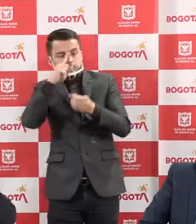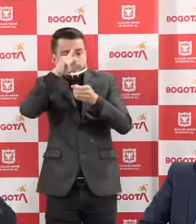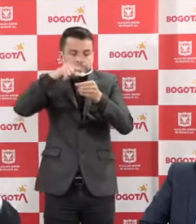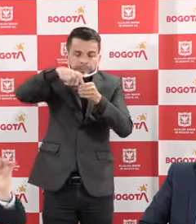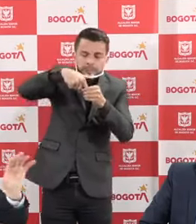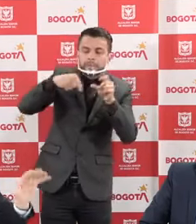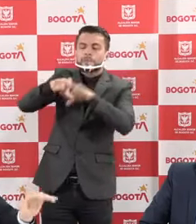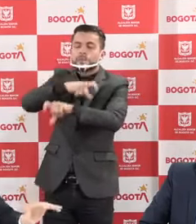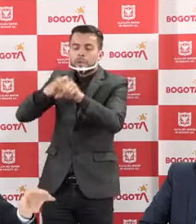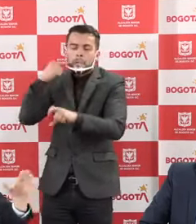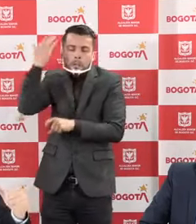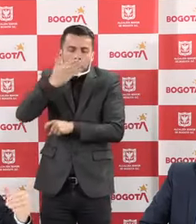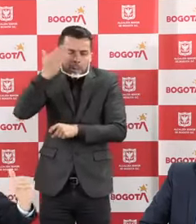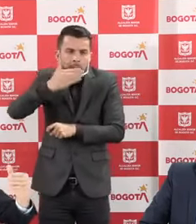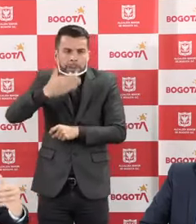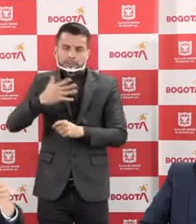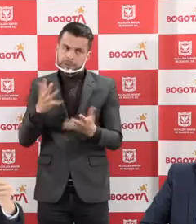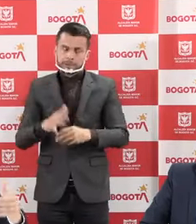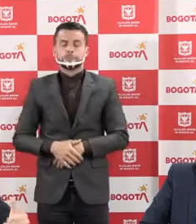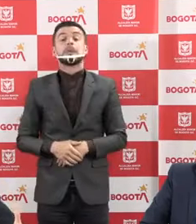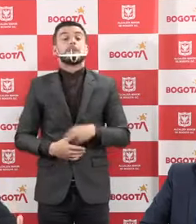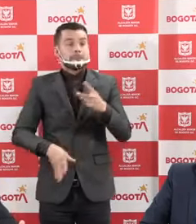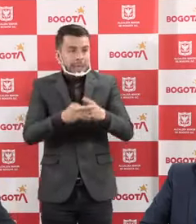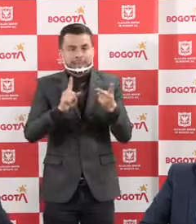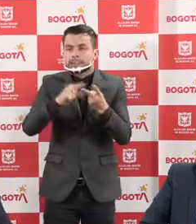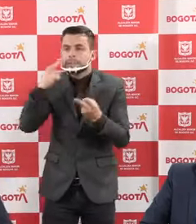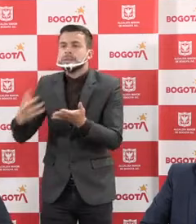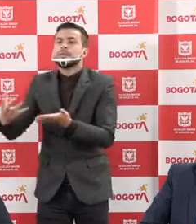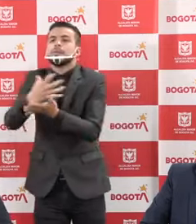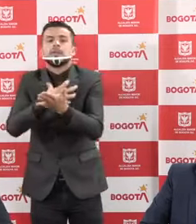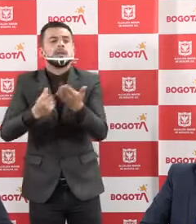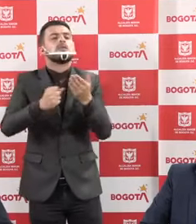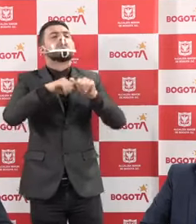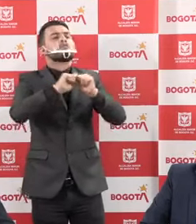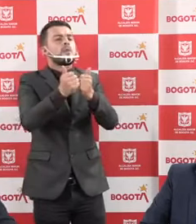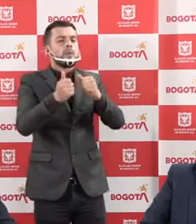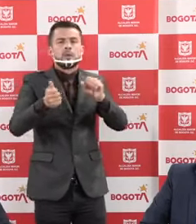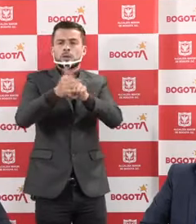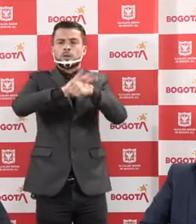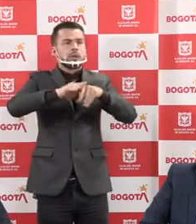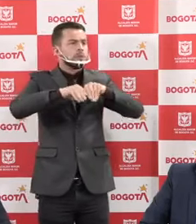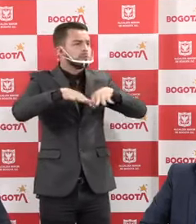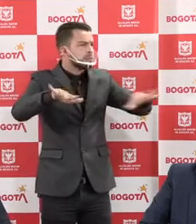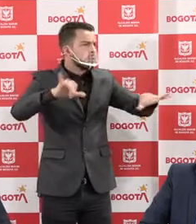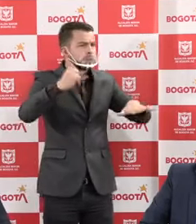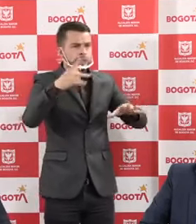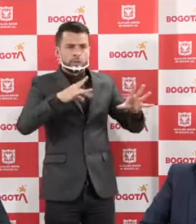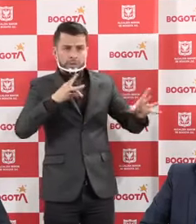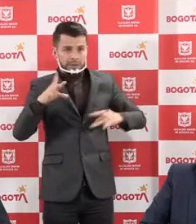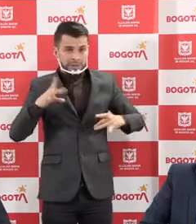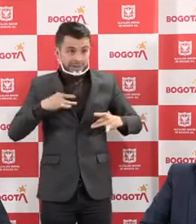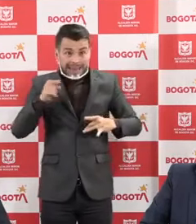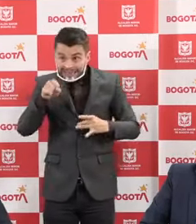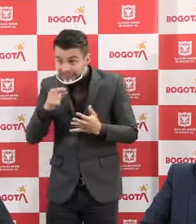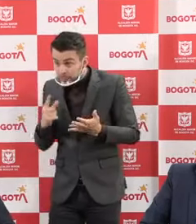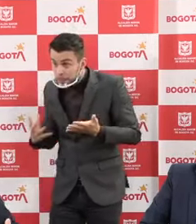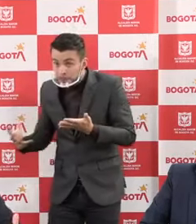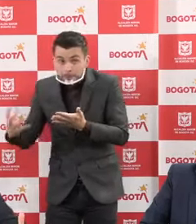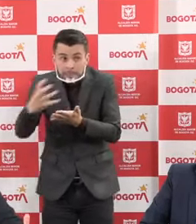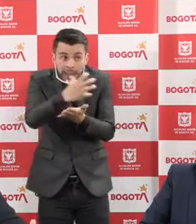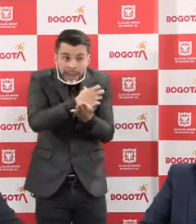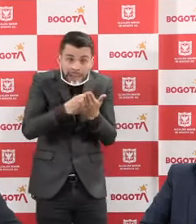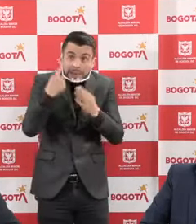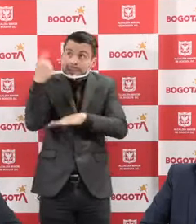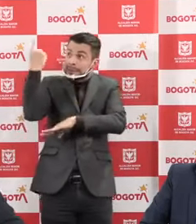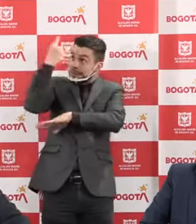contagios de ubicación de los contagios del ritmo de reproducción efectivo delta del contrario y basado en estos datos es que tomamos unas medidas que duren hasta el mes